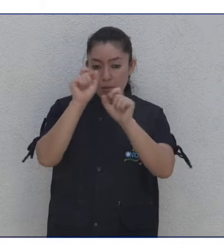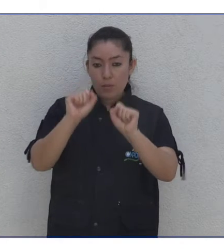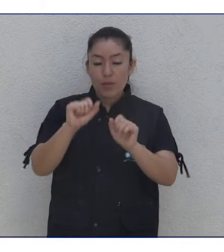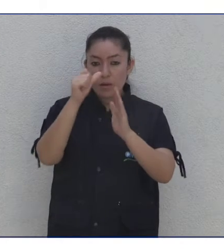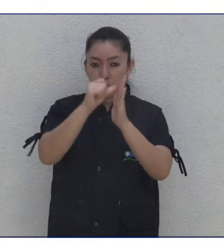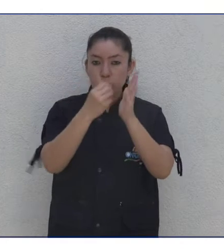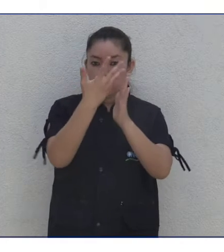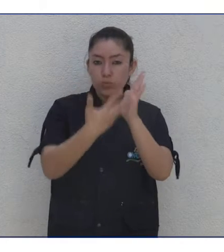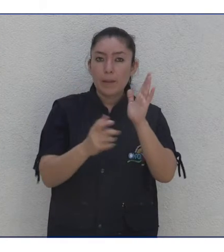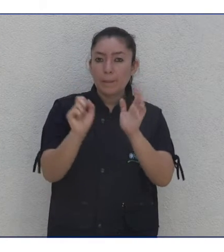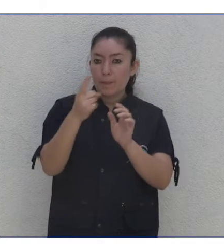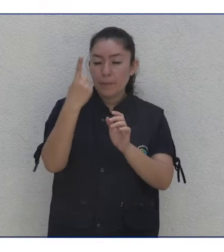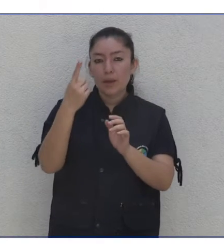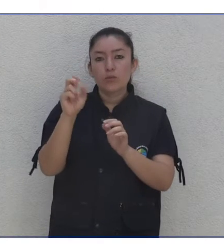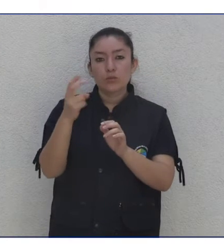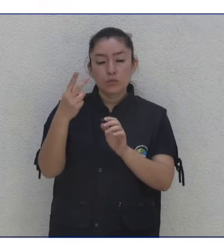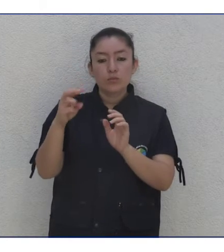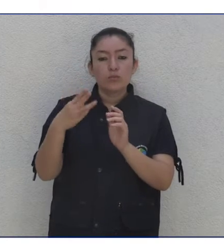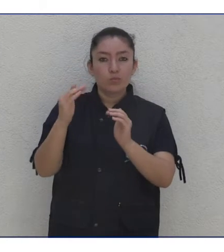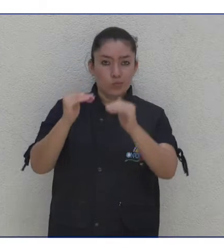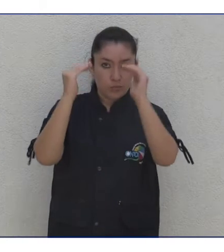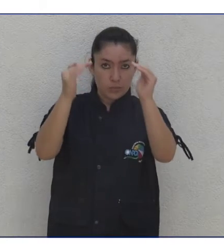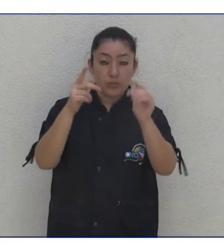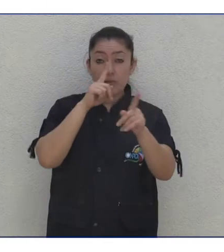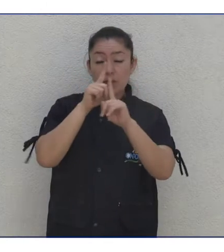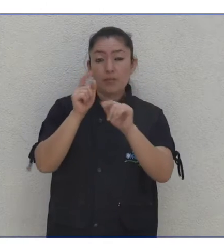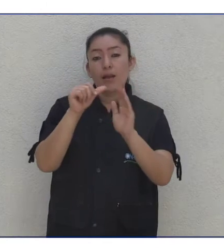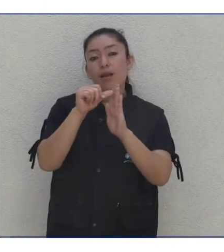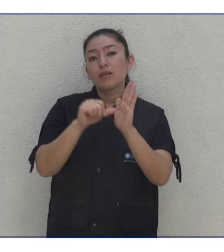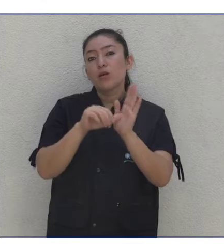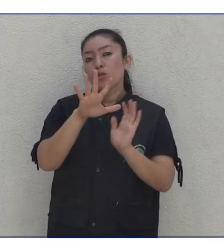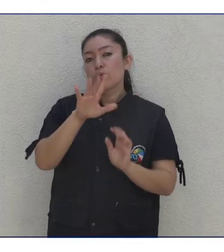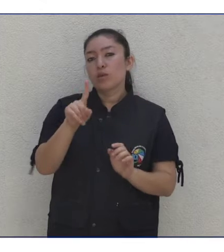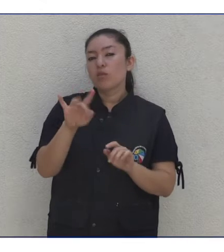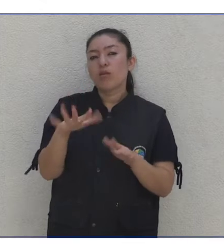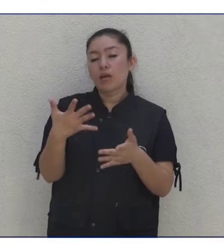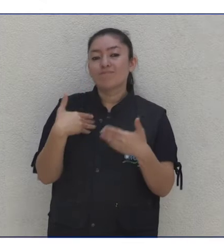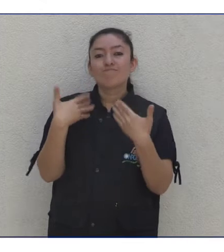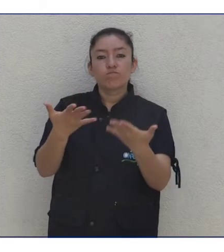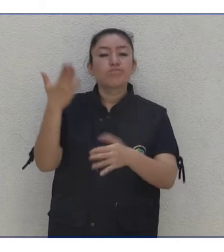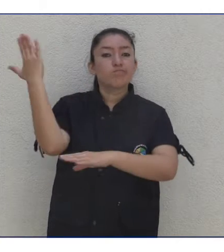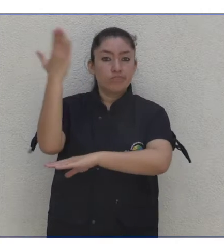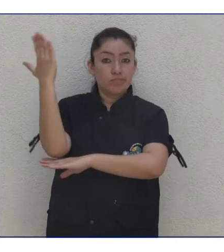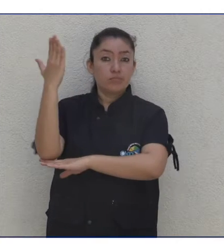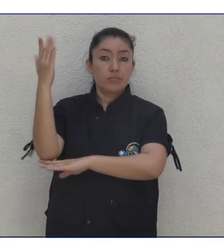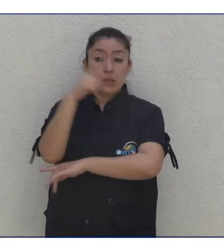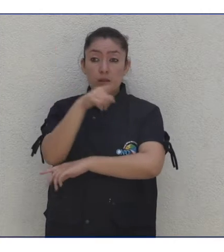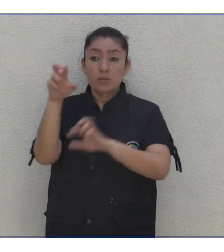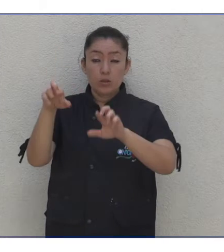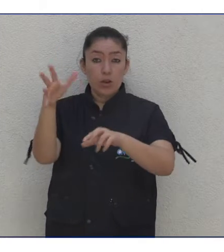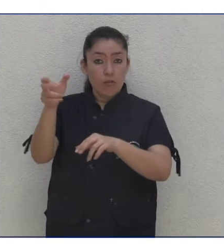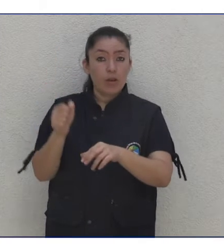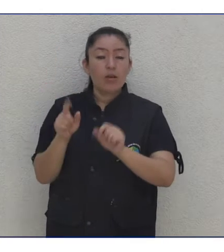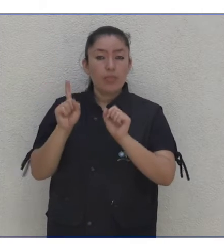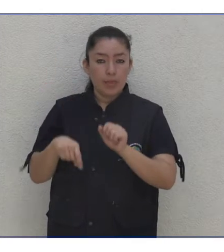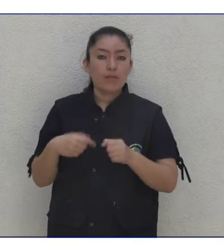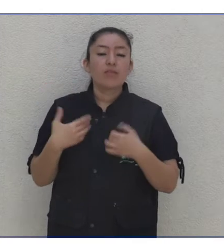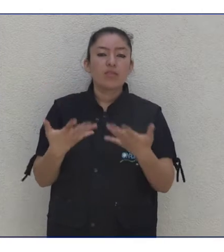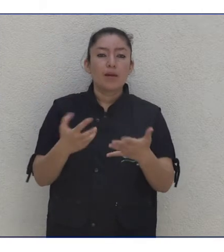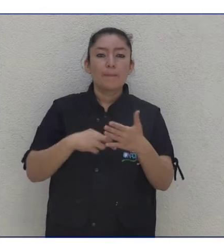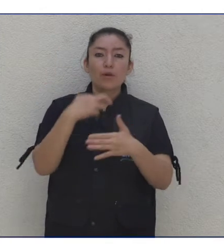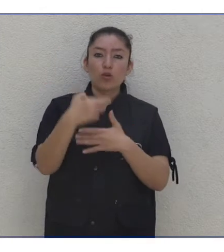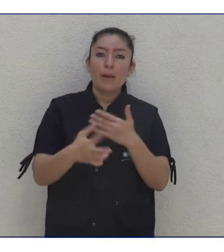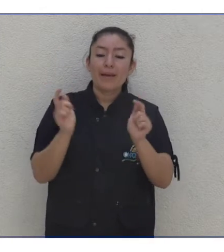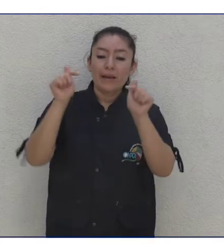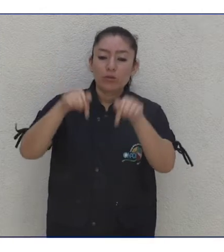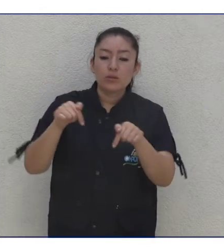primario, medio y superior. Artículo 51. Capacitación. Los sujetos obligados deberán establecer programas de